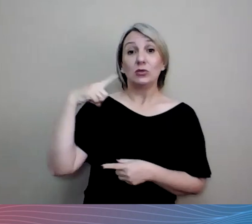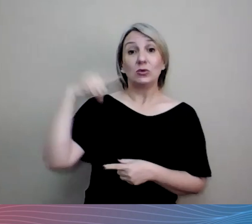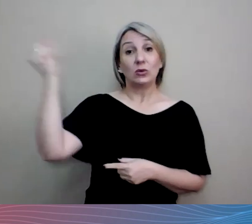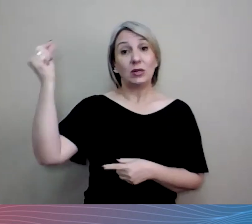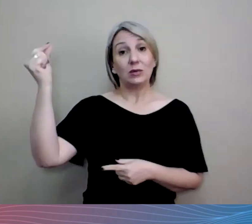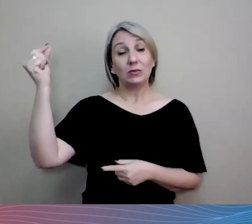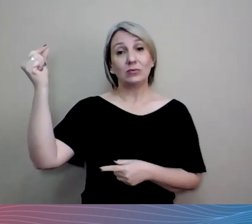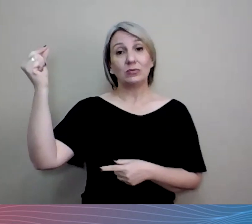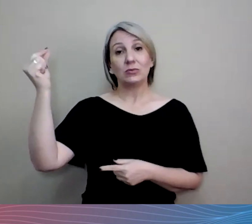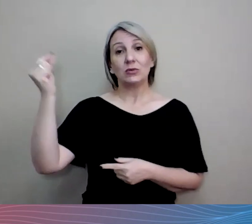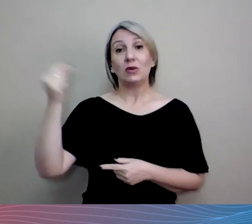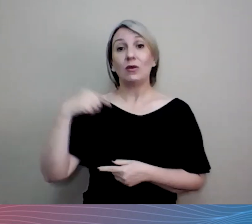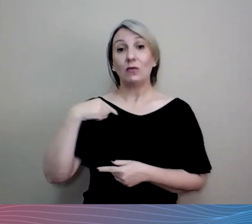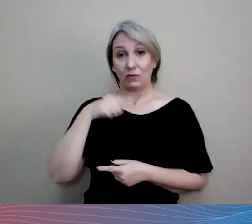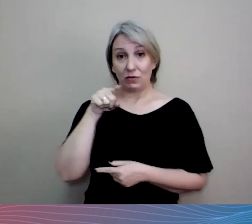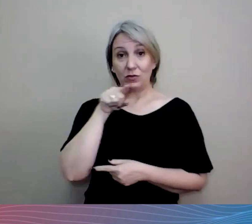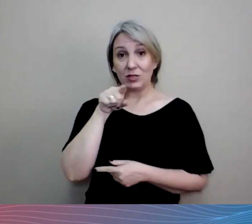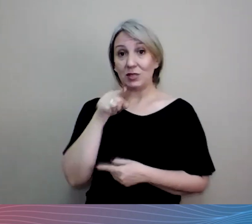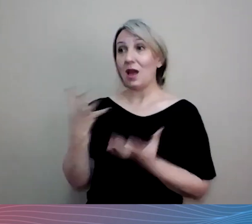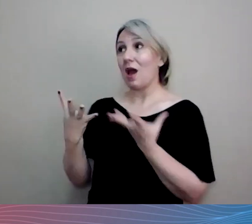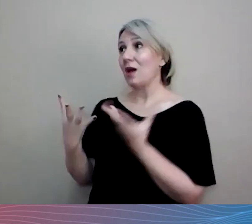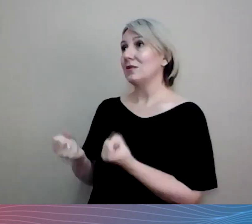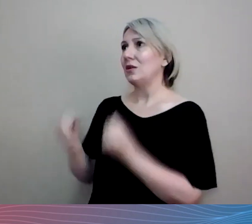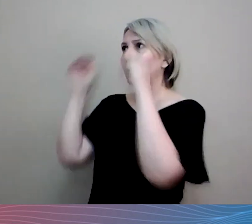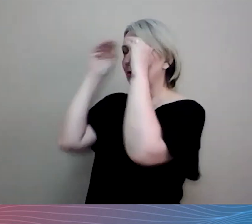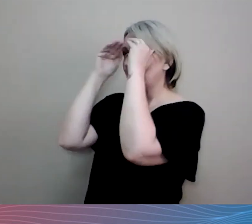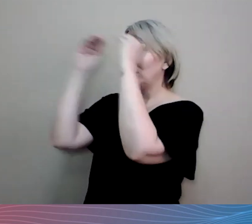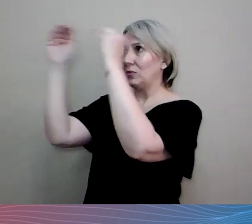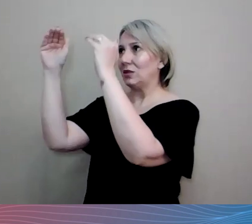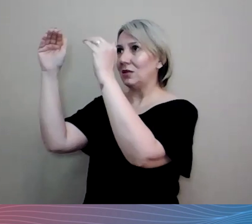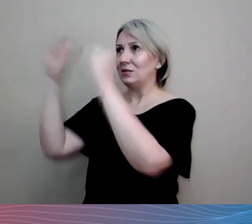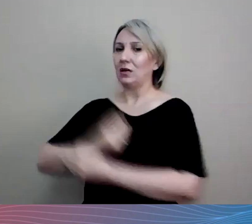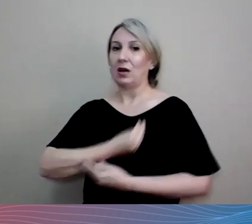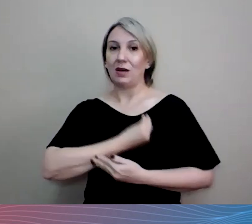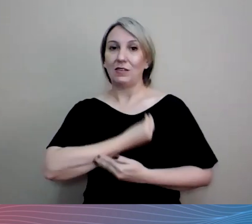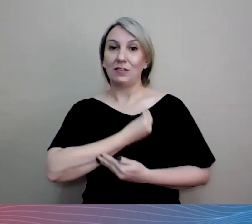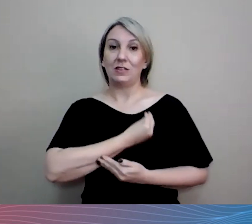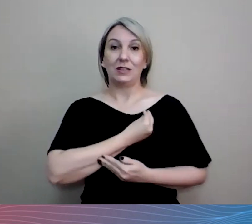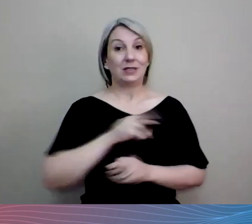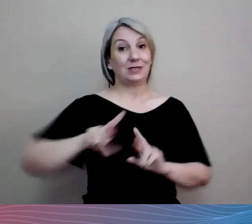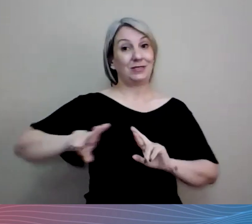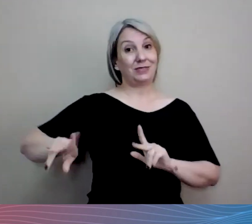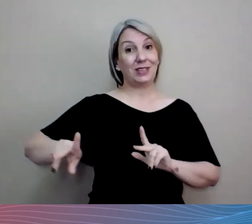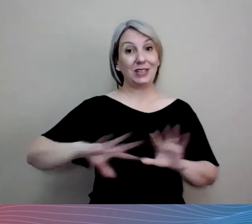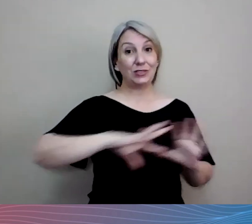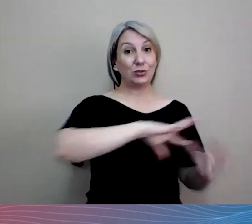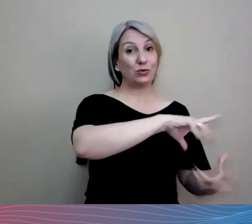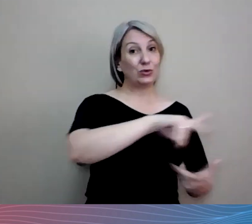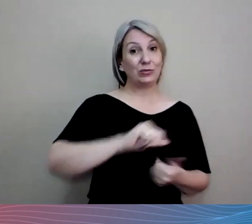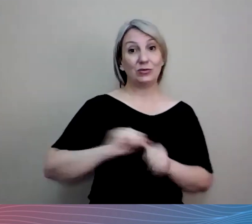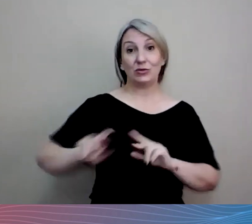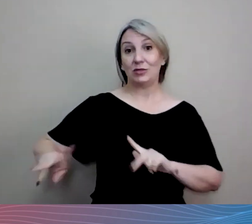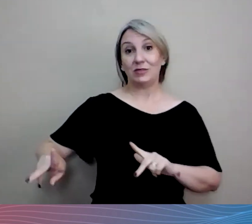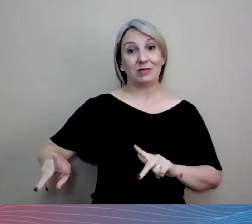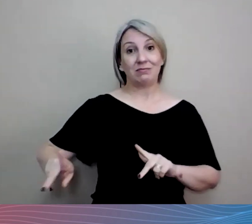Então esse andar aqui significa como se conduzir, como se